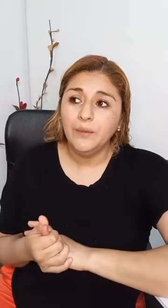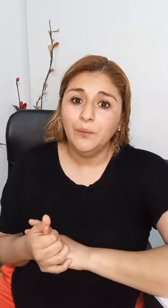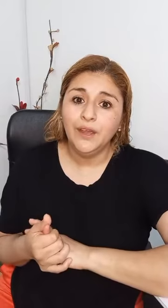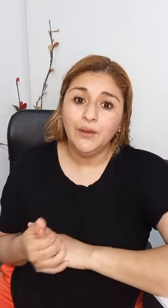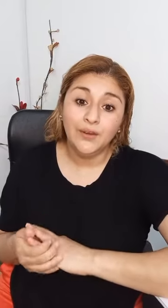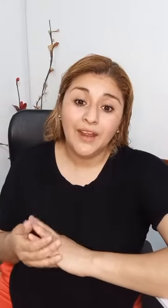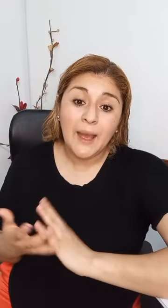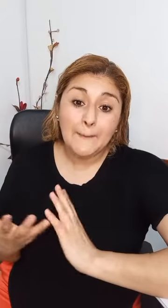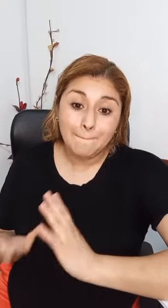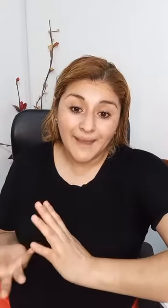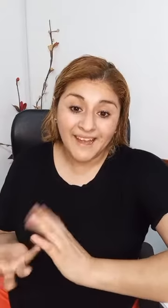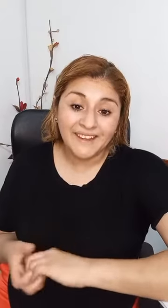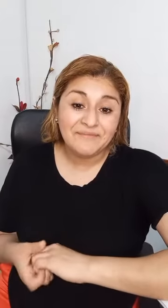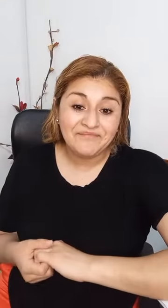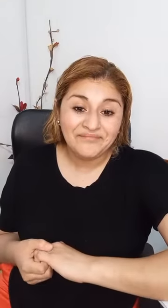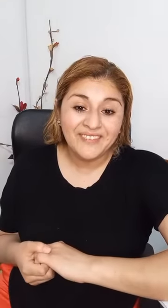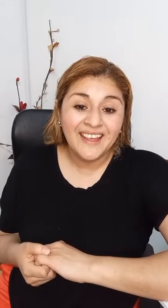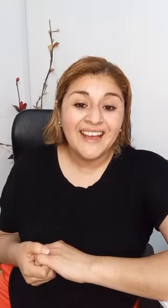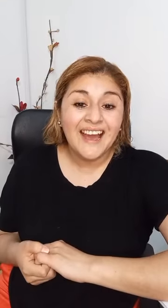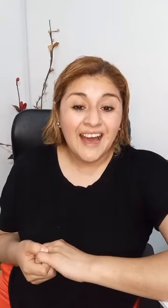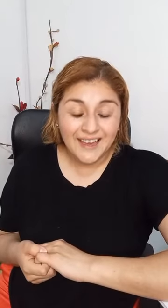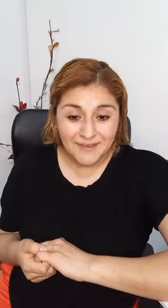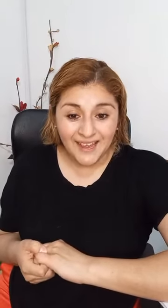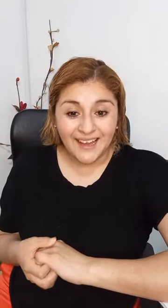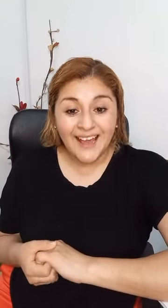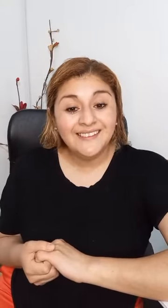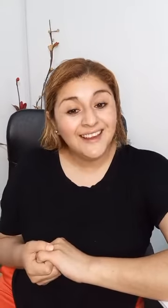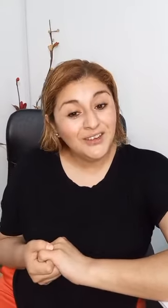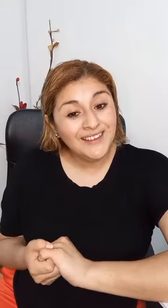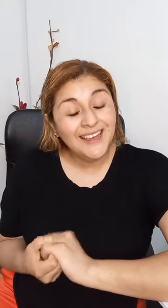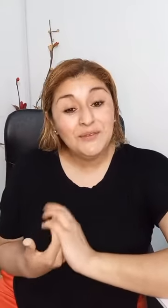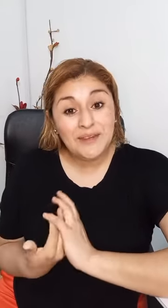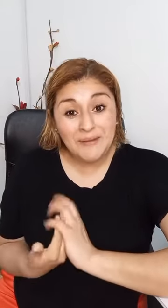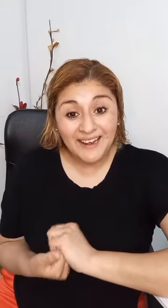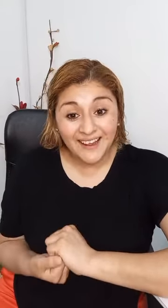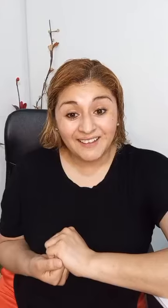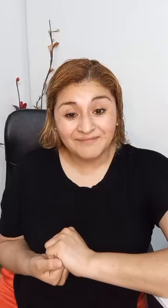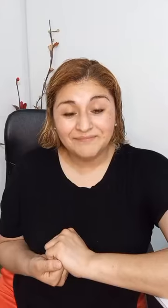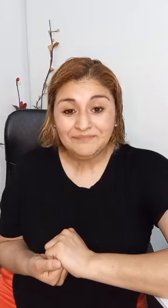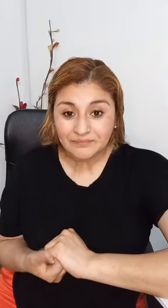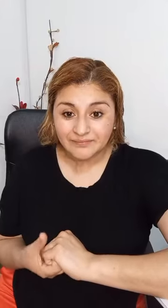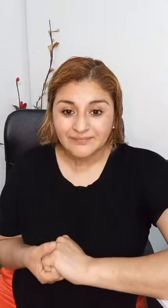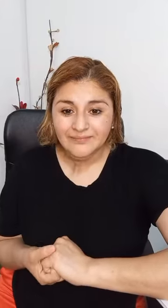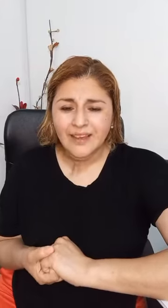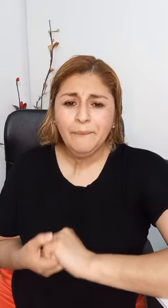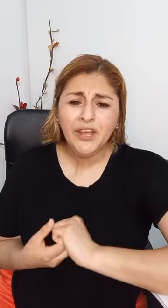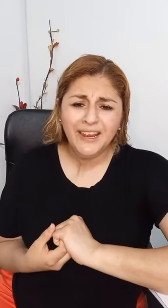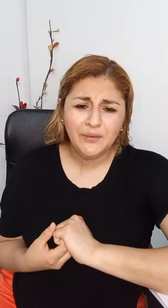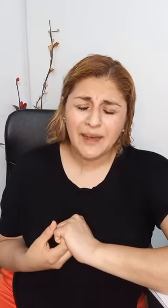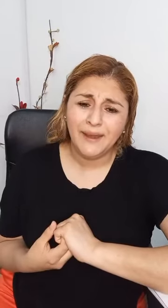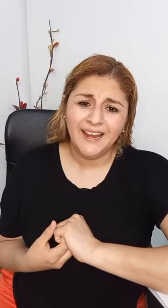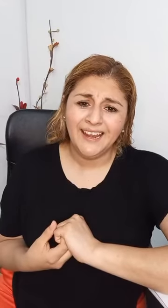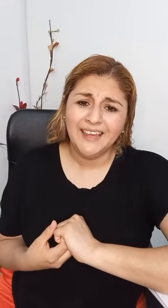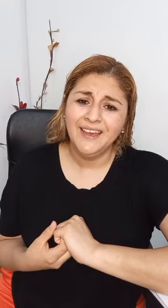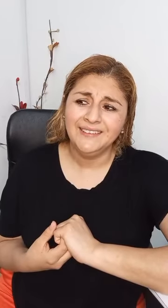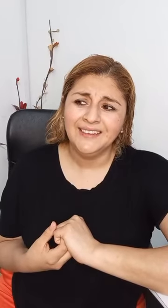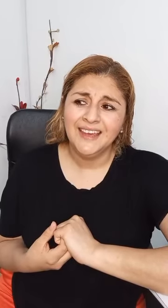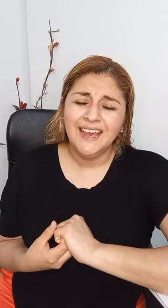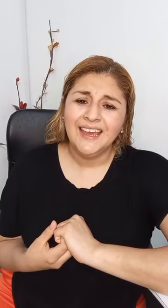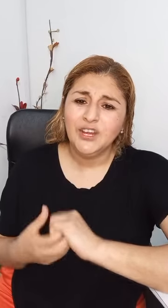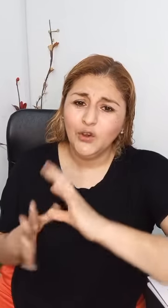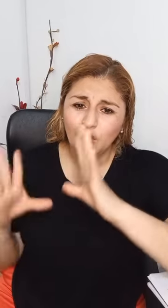si alguna vez pudieron ver. Ahí bien. Ahí Sergio dice que él usa para leer. ¿Por qué usas para leer?